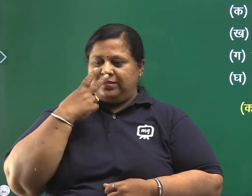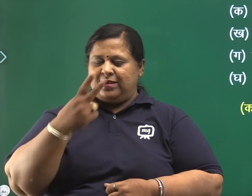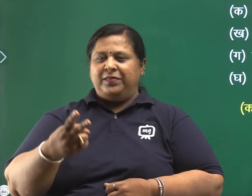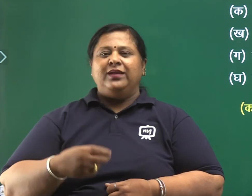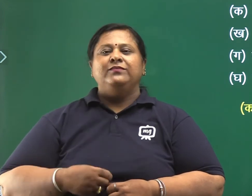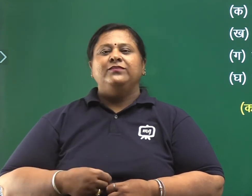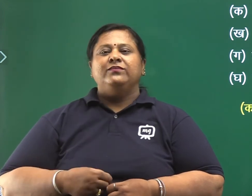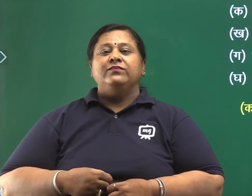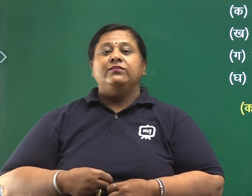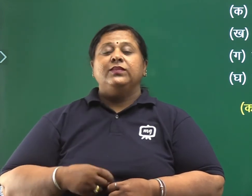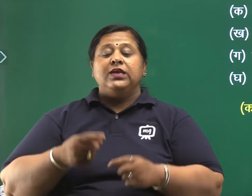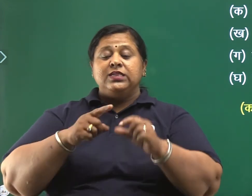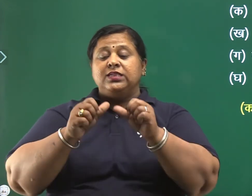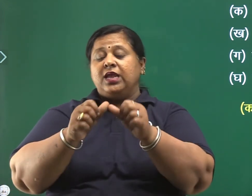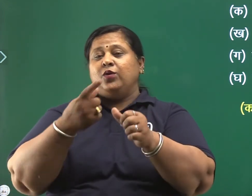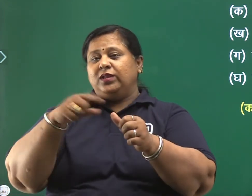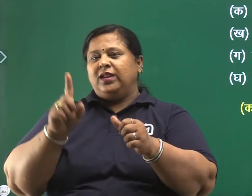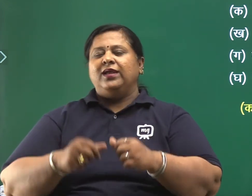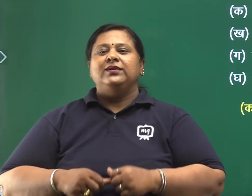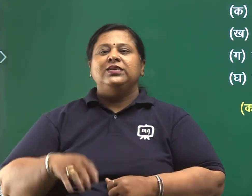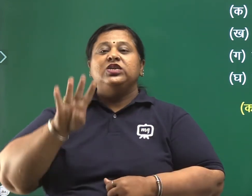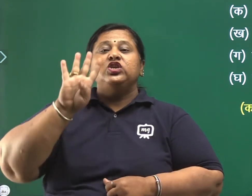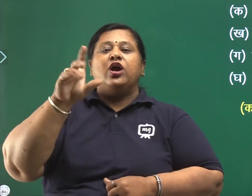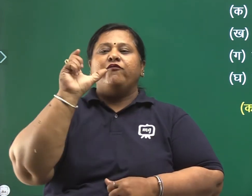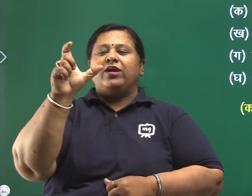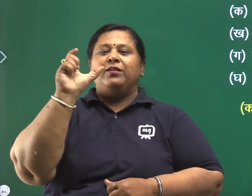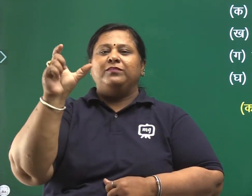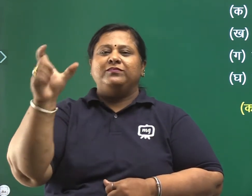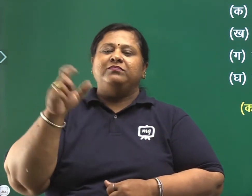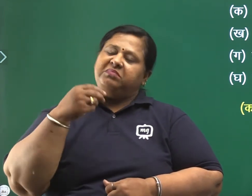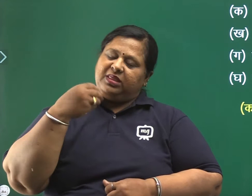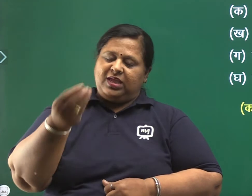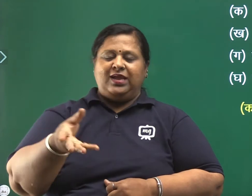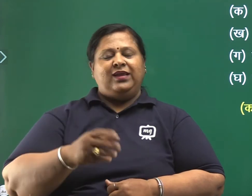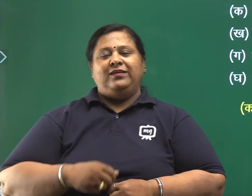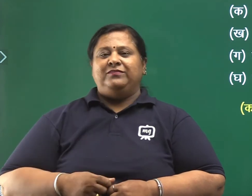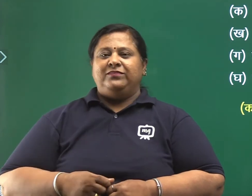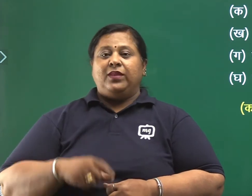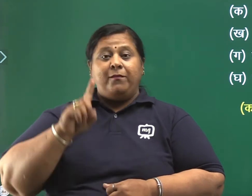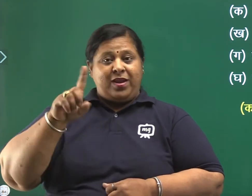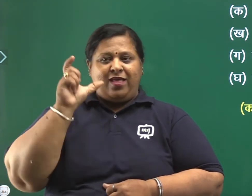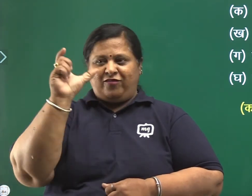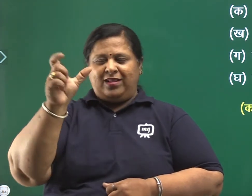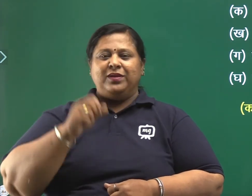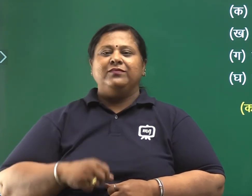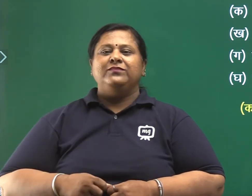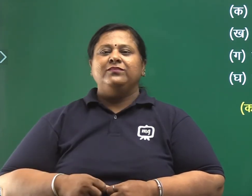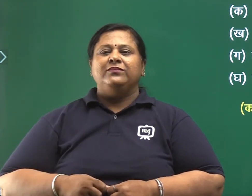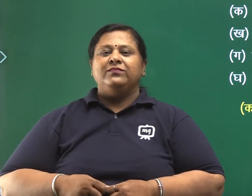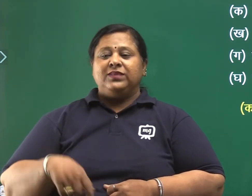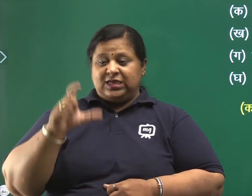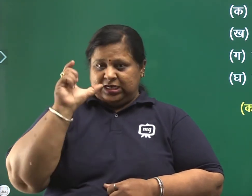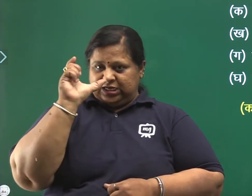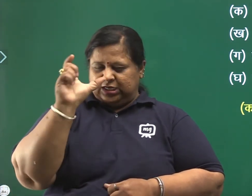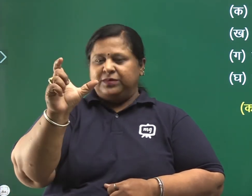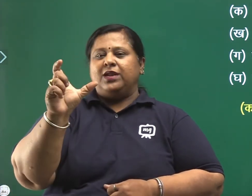सामने सही उत्तर के लिए 4 विकल्प दिए गए हैं। पहला विकल्प है